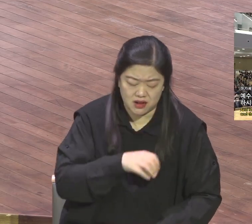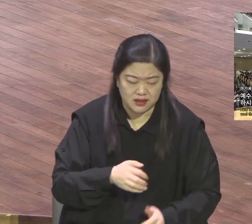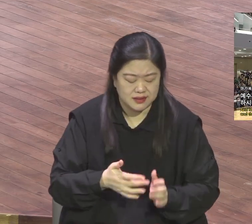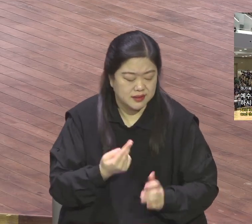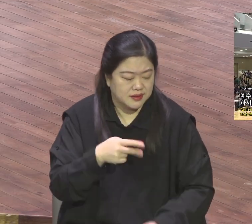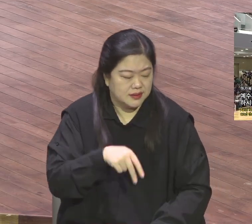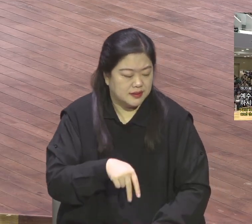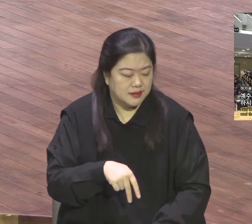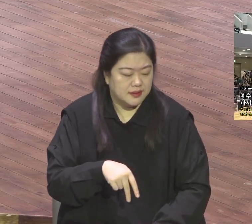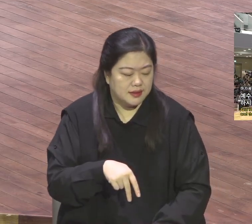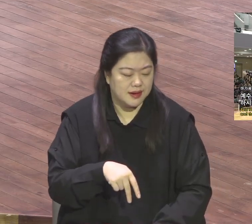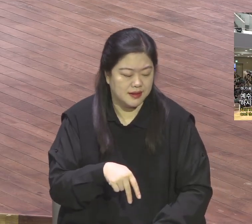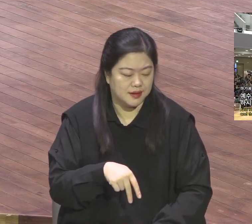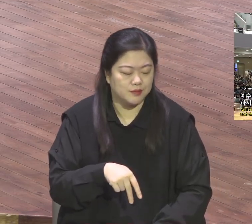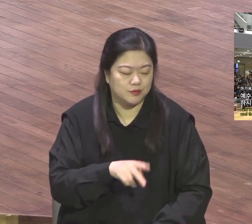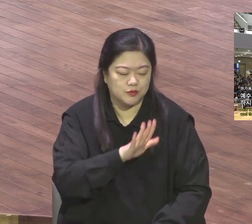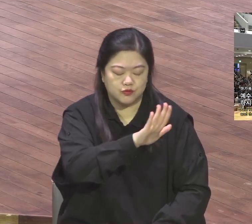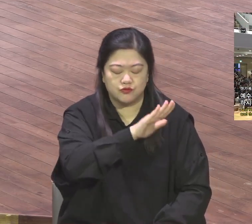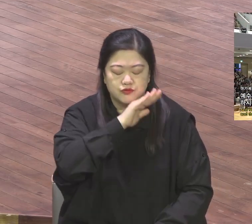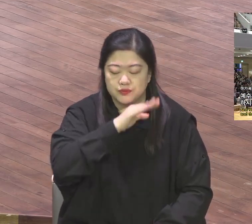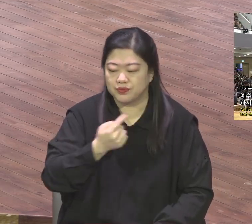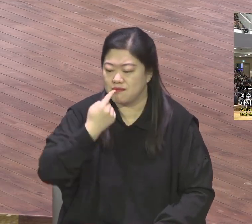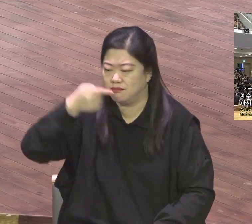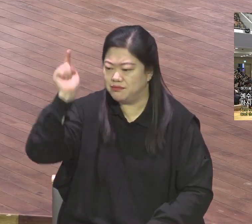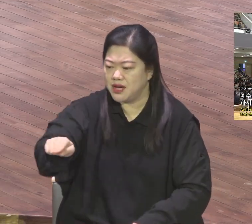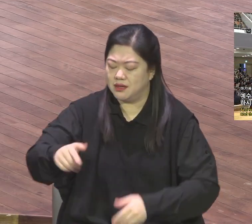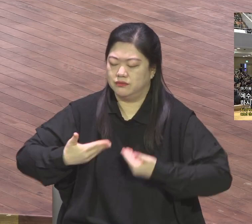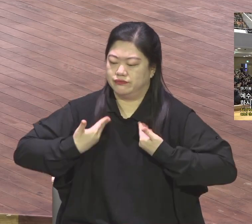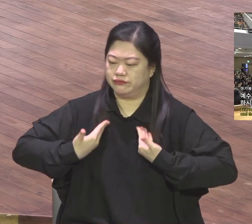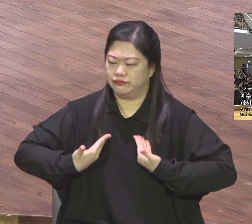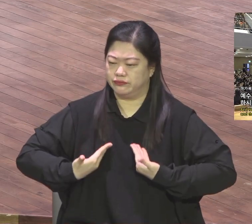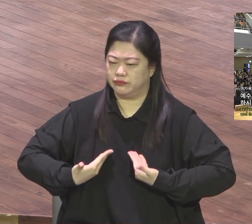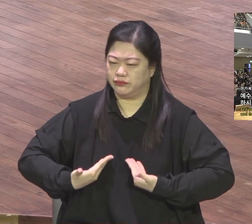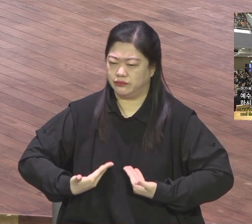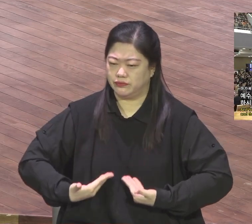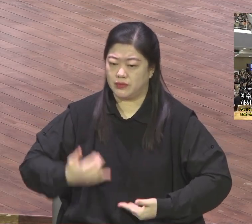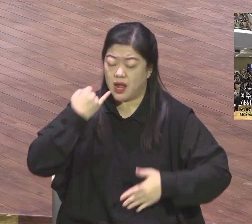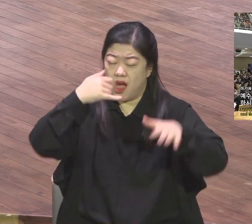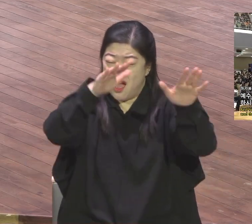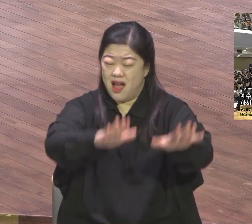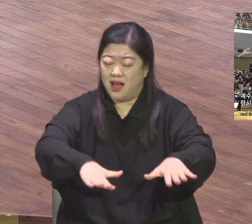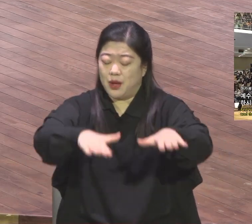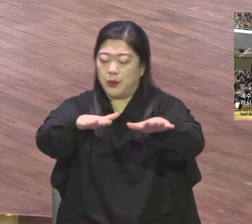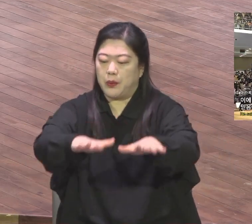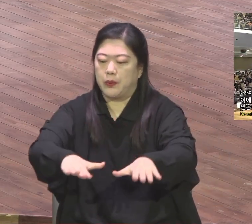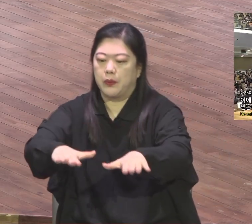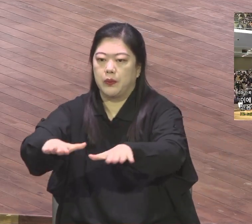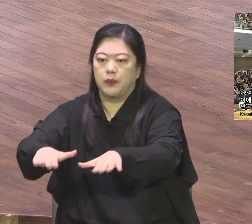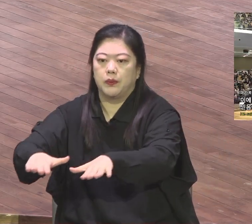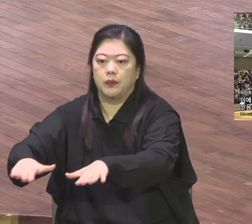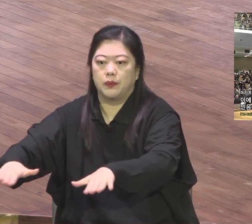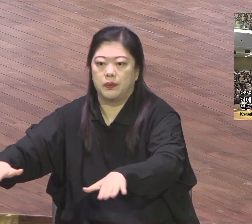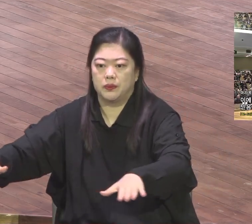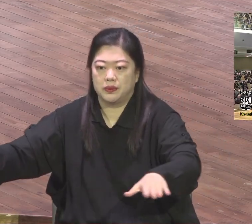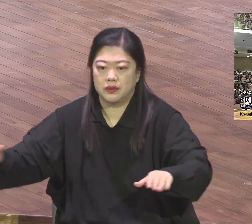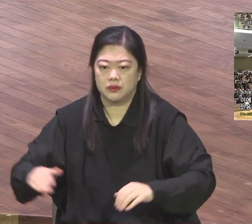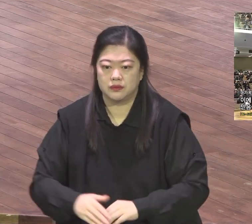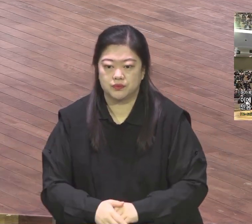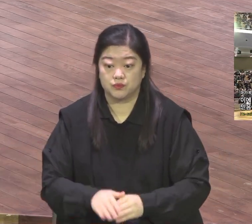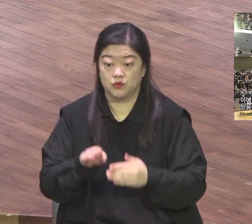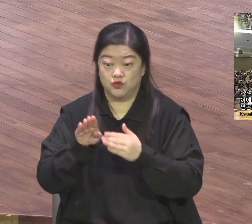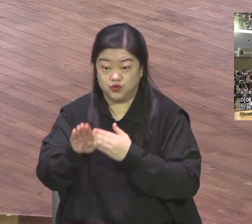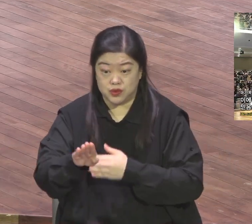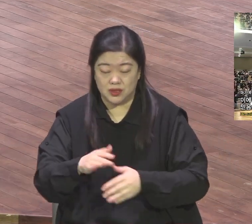바람을 꾸짖으시며 바다들어 이르시되 잠잠하라 고요하라 하시니 바람이 그치고 아주 잔잔하여지더라. 이에 제자들에게